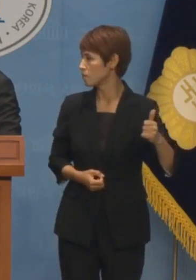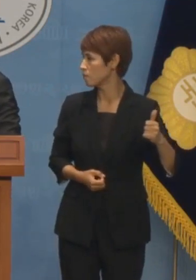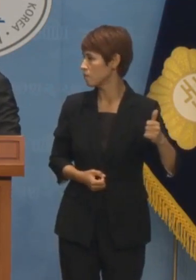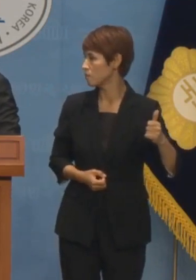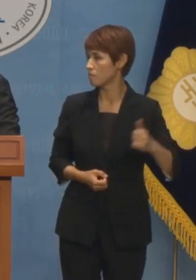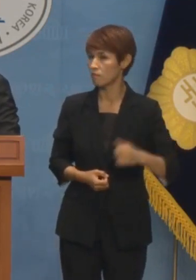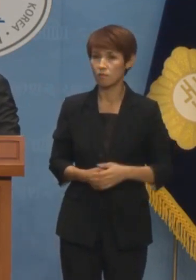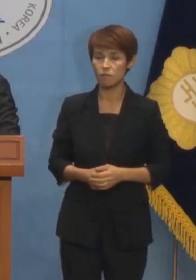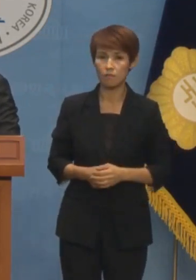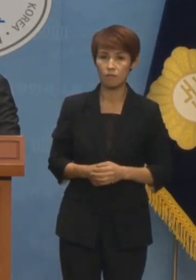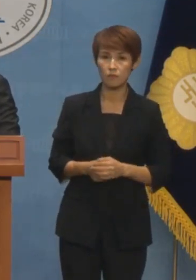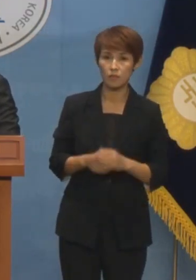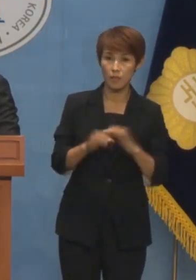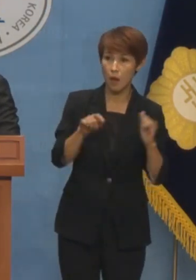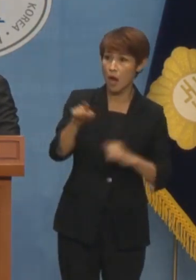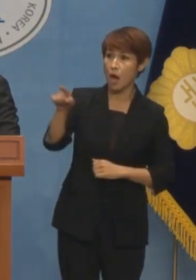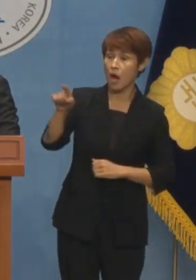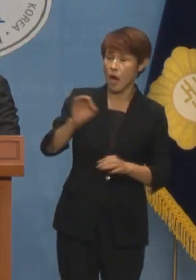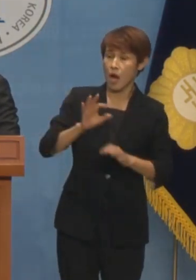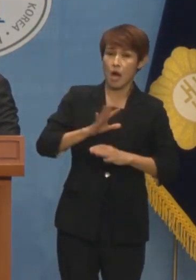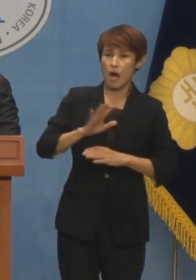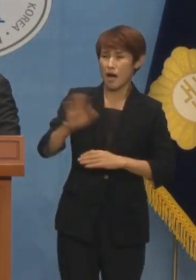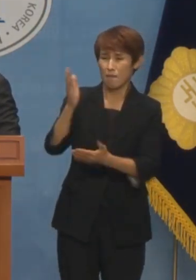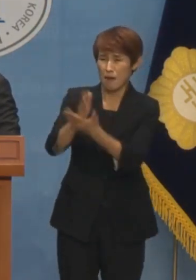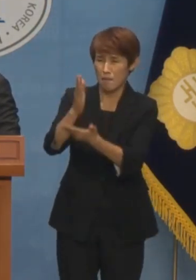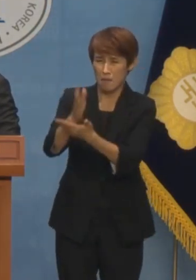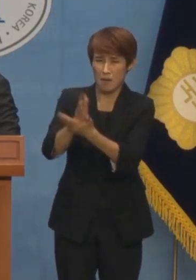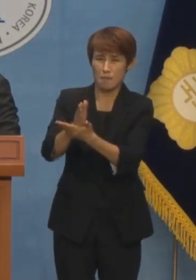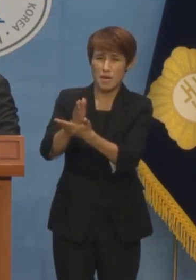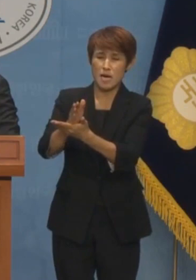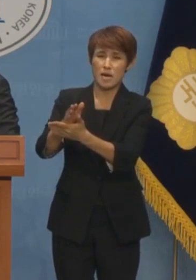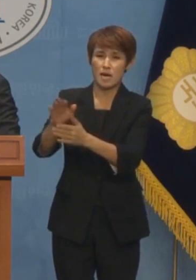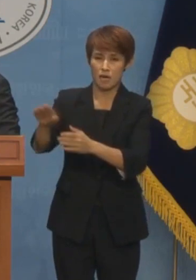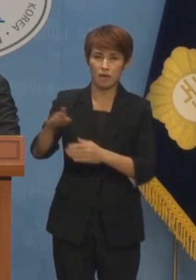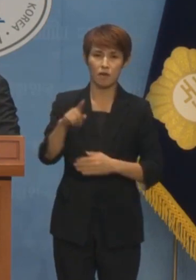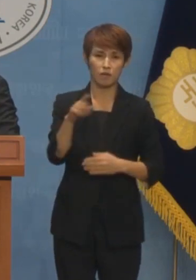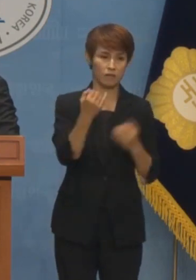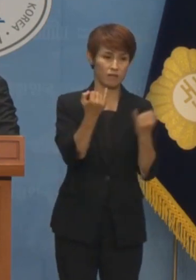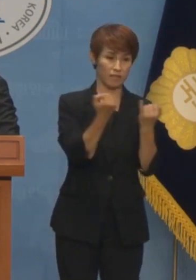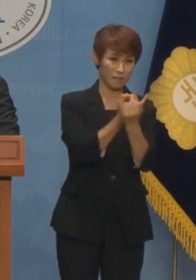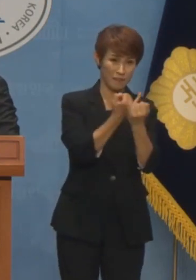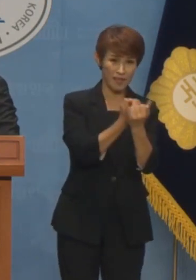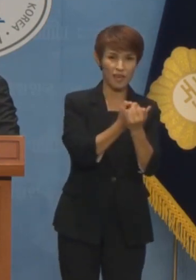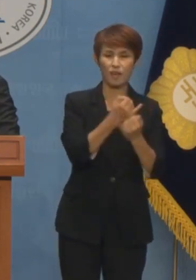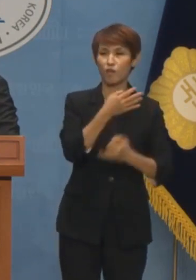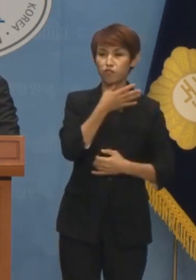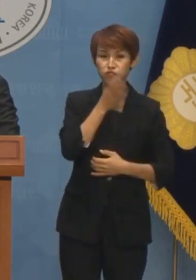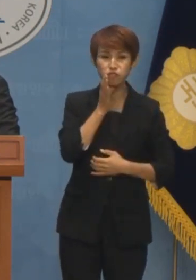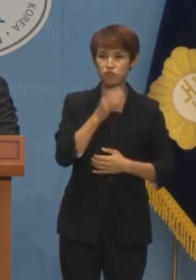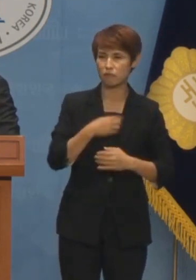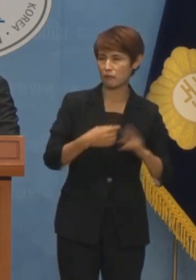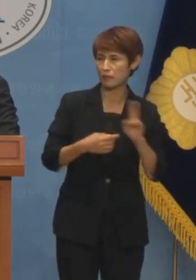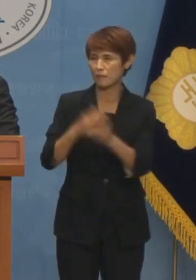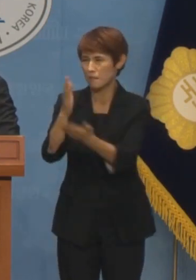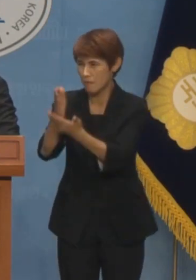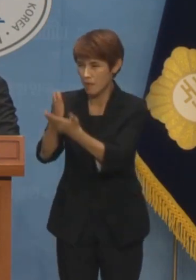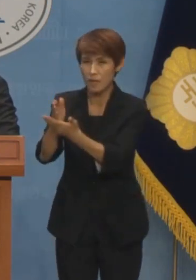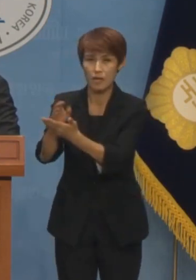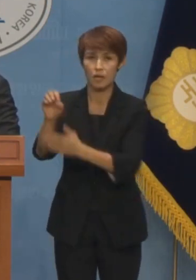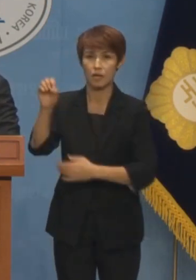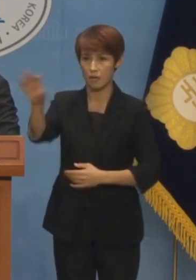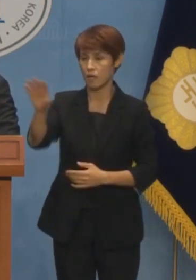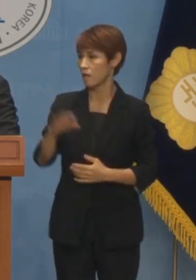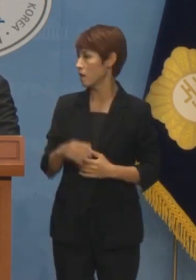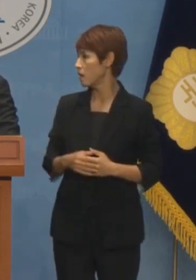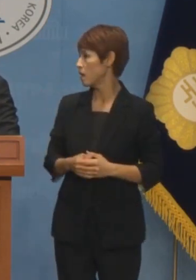지나가는 행인들이 너무 놀라가지고 이 싸움을 말리려고 아주머니와 어떤 어르신께서 다가와서 제지를 하는데